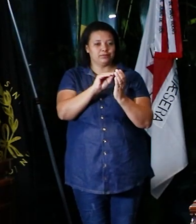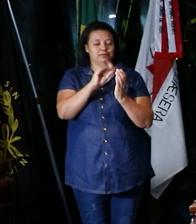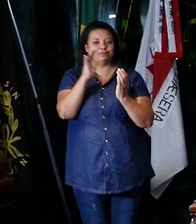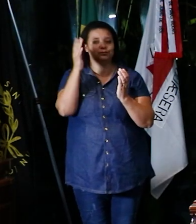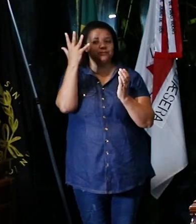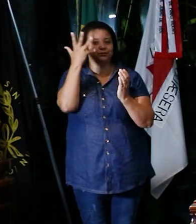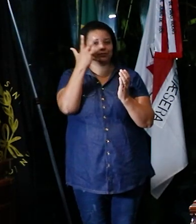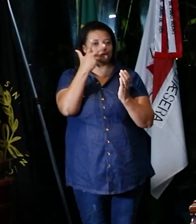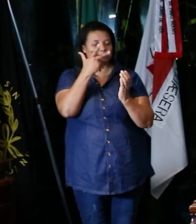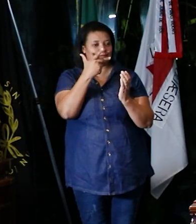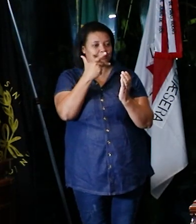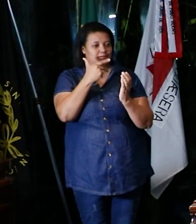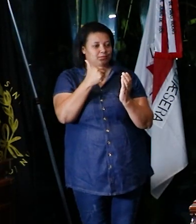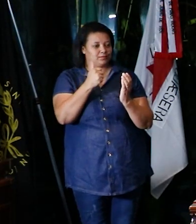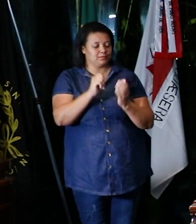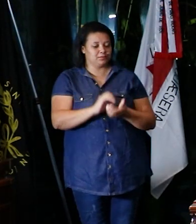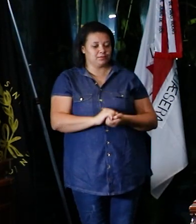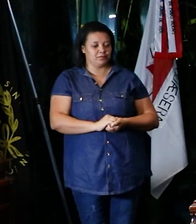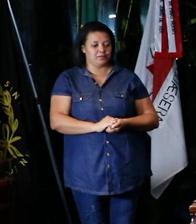A bola,